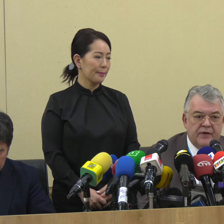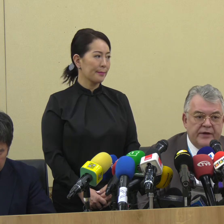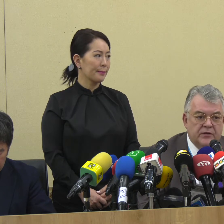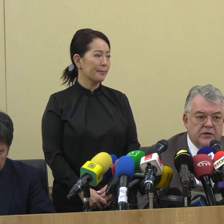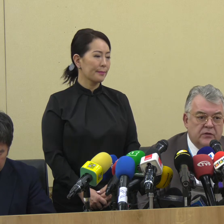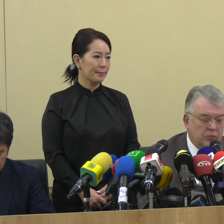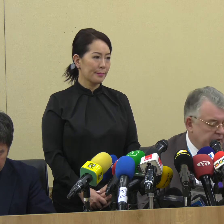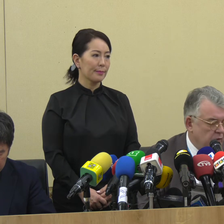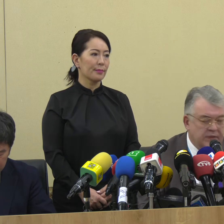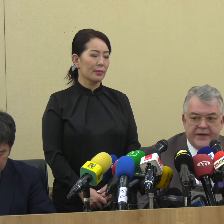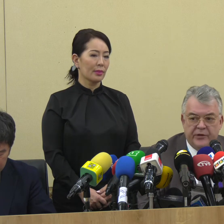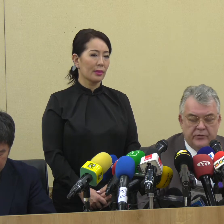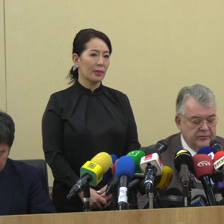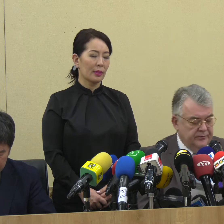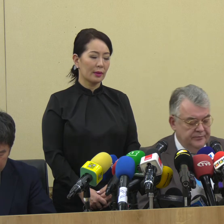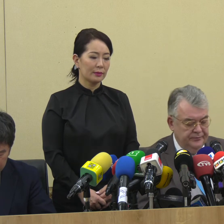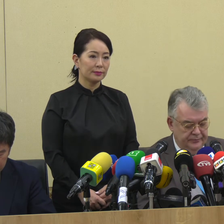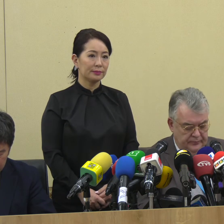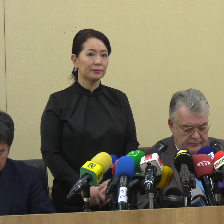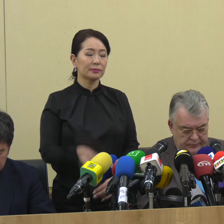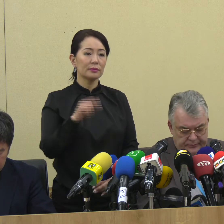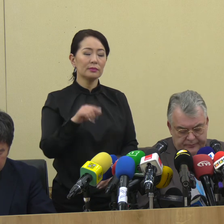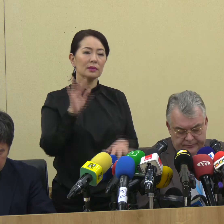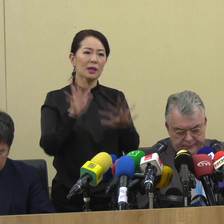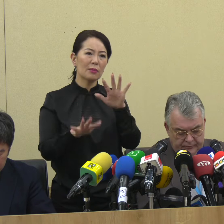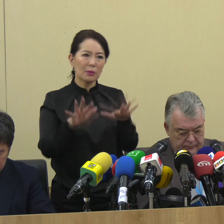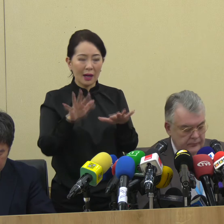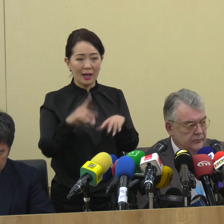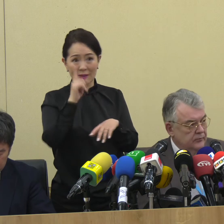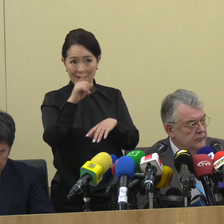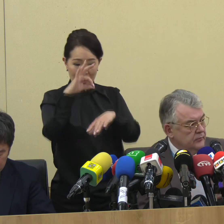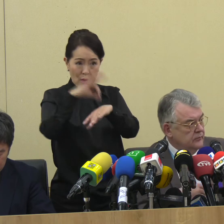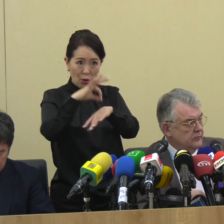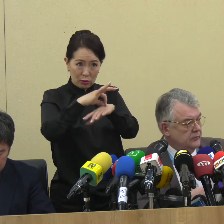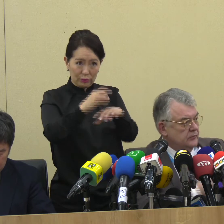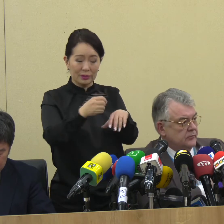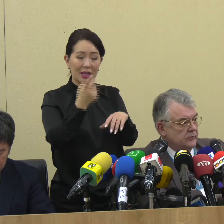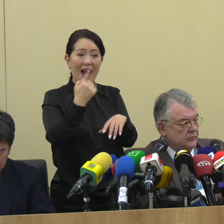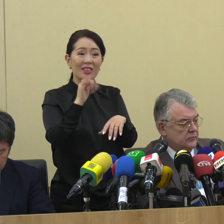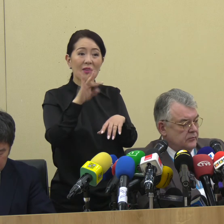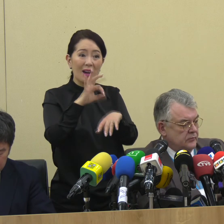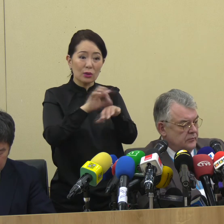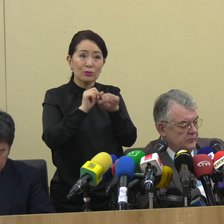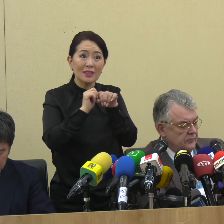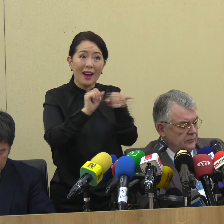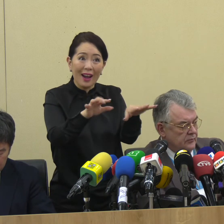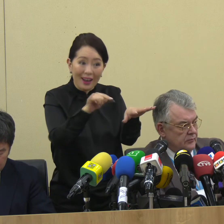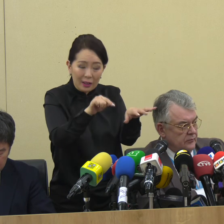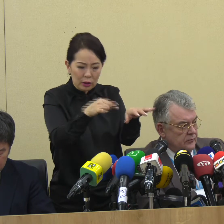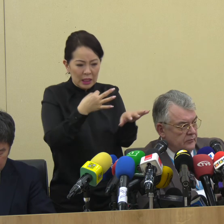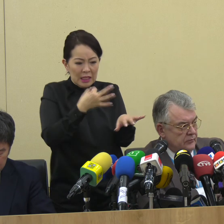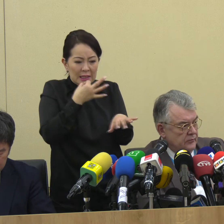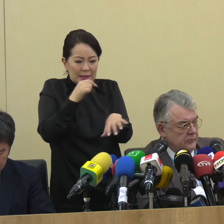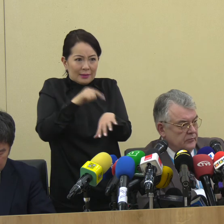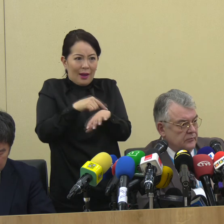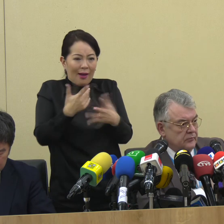the virus to Mongolia. Thank you. За хива халдварт өвчний үед бол тохиолдлыг цаг алдалгүй эрт илрүүлж тэрийг